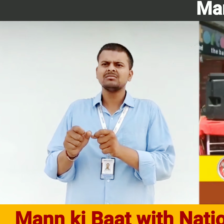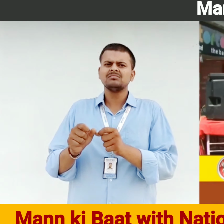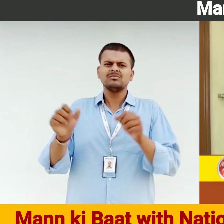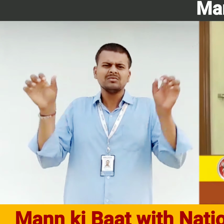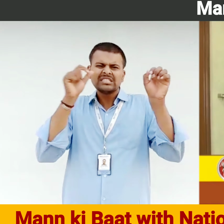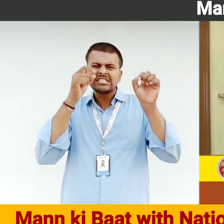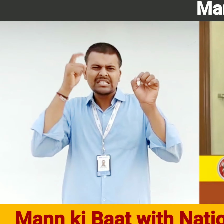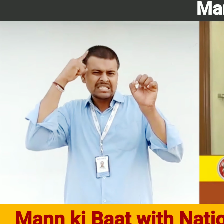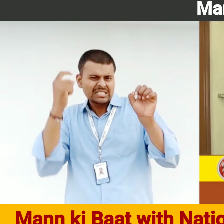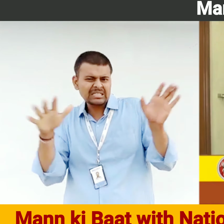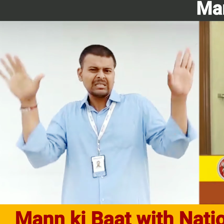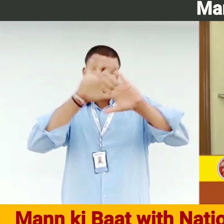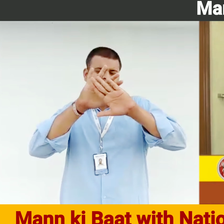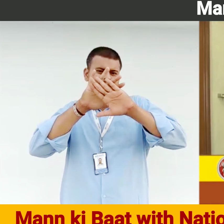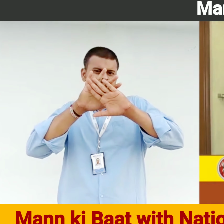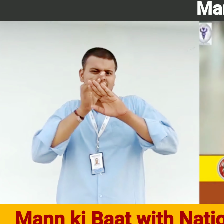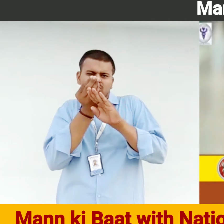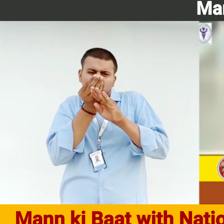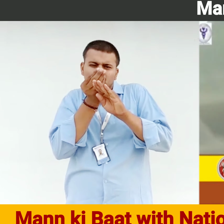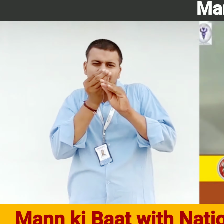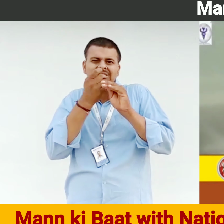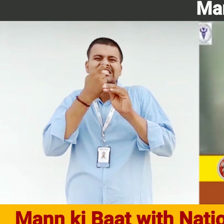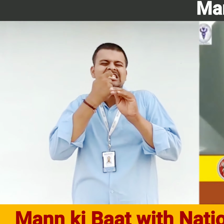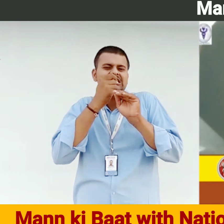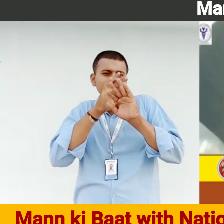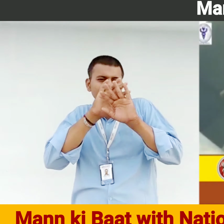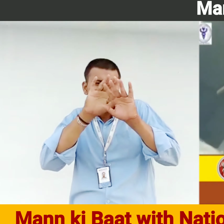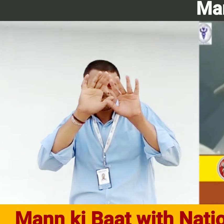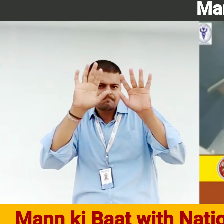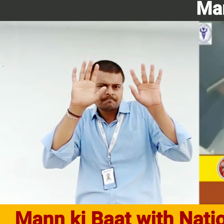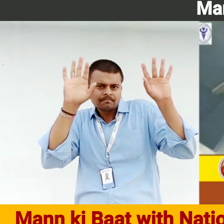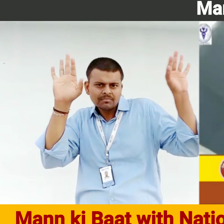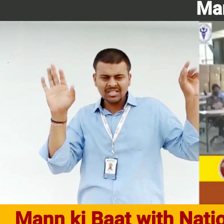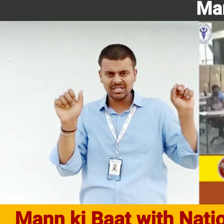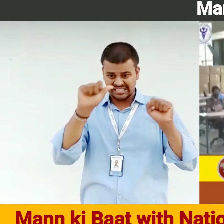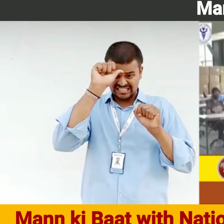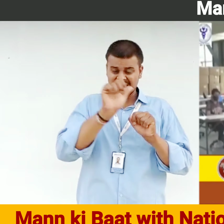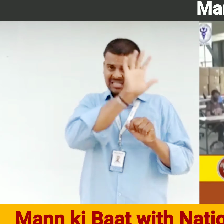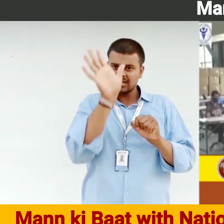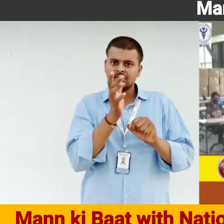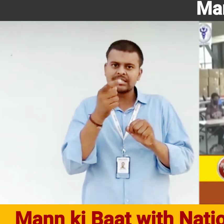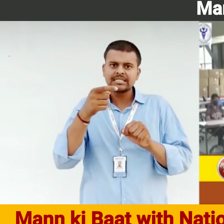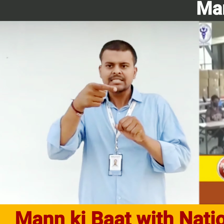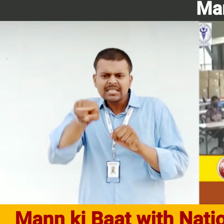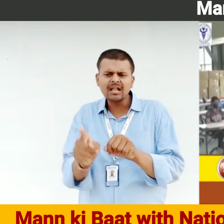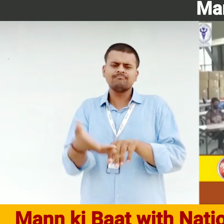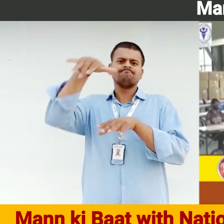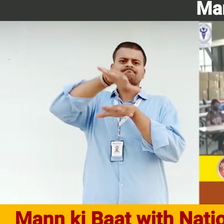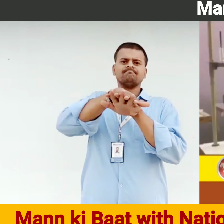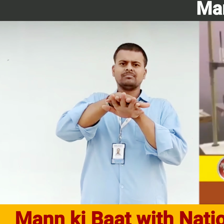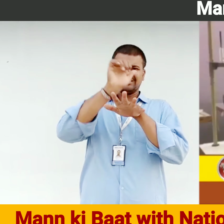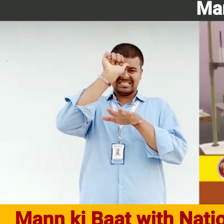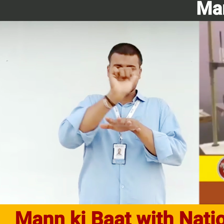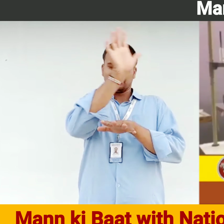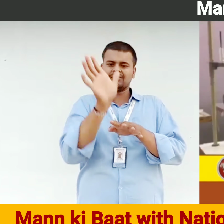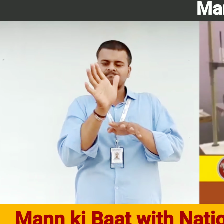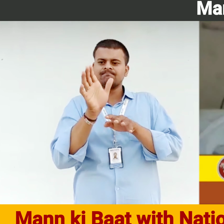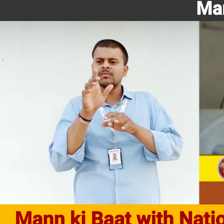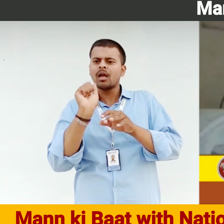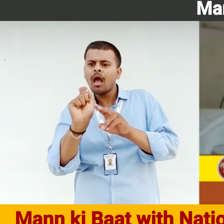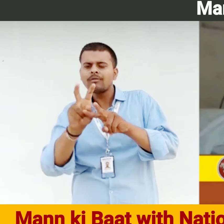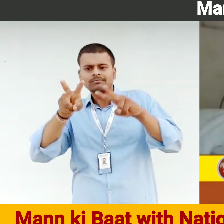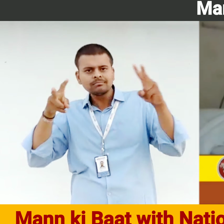है। तमाम चुनौतियों के बीच मुझे खुशी है कि आत्मनिर्भर भारत पर आज देश